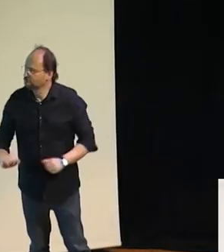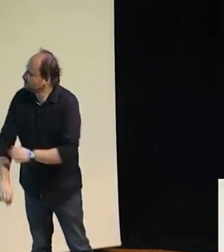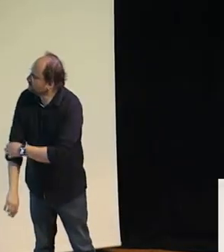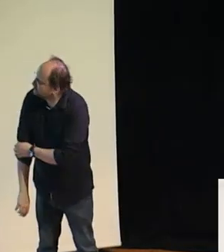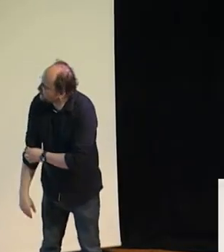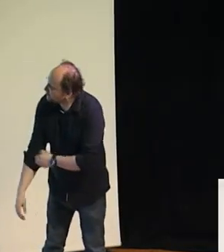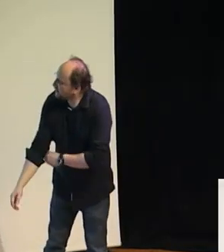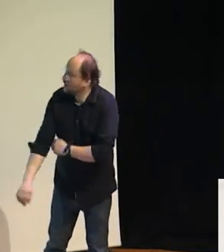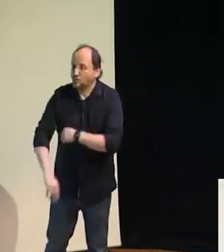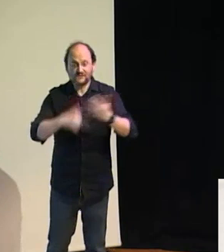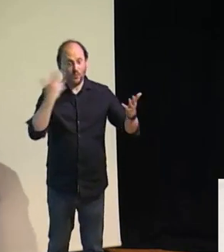Parfait. On est dans les temps.